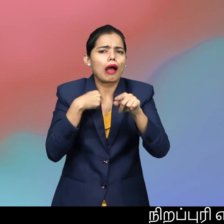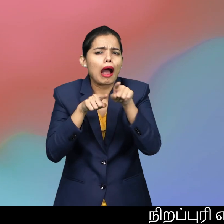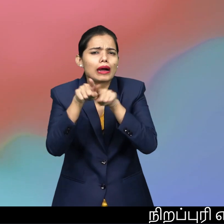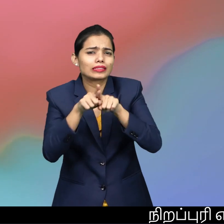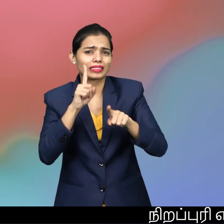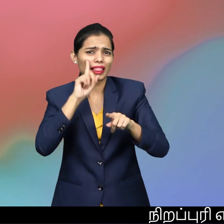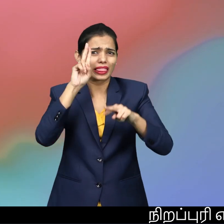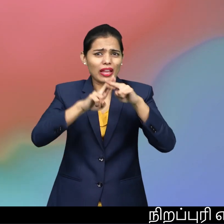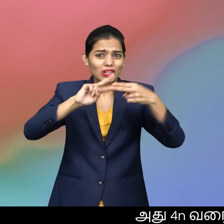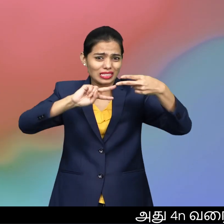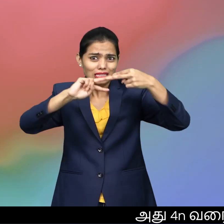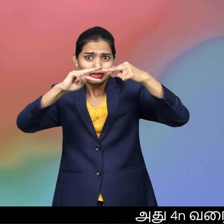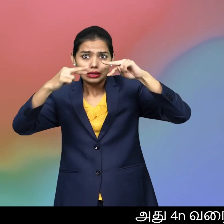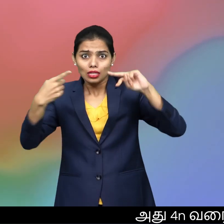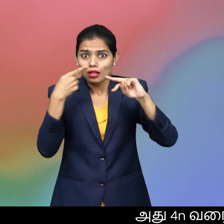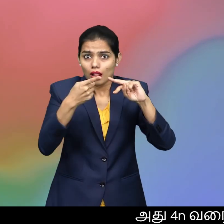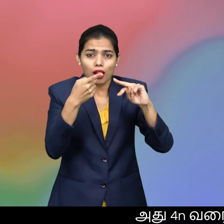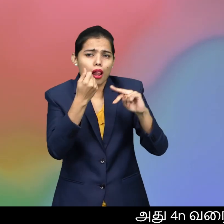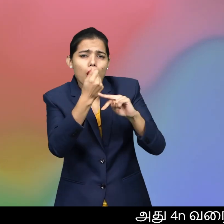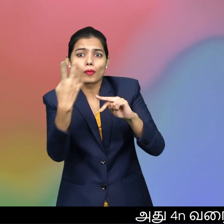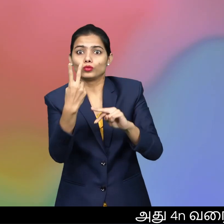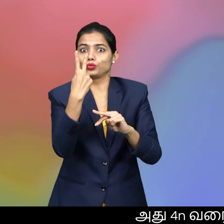என்றால் அது 4n வரை இரட்டிப்பாகும்.